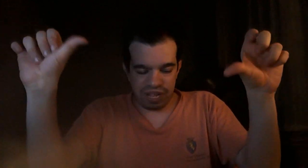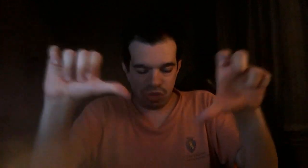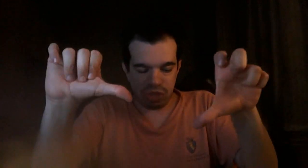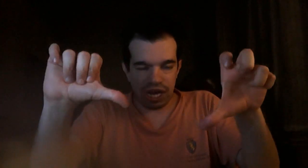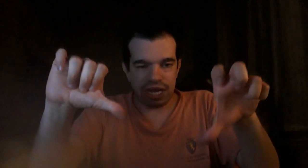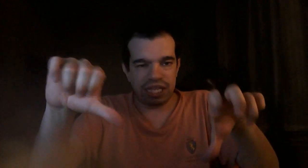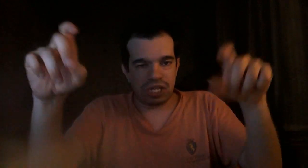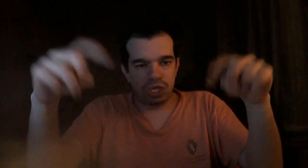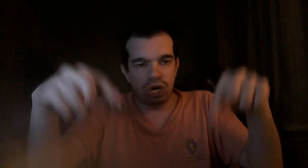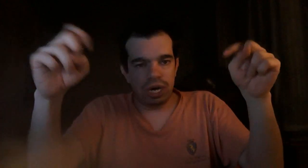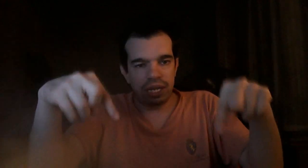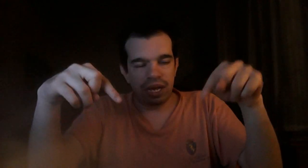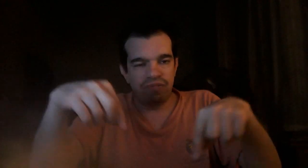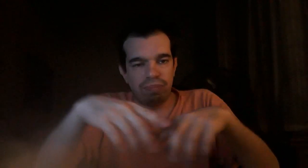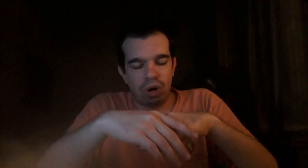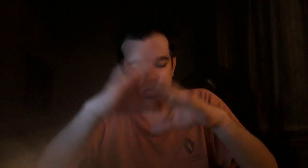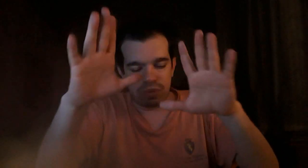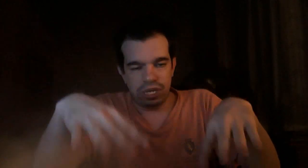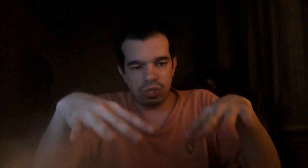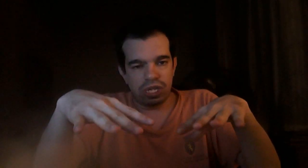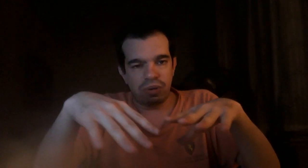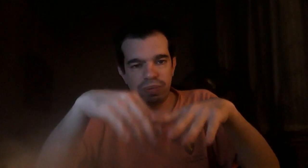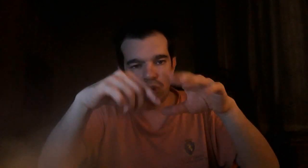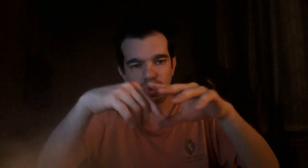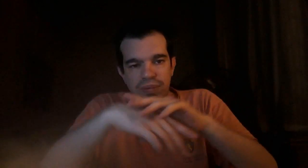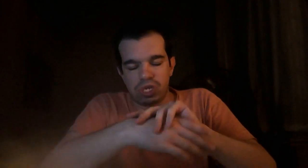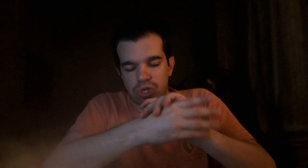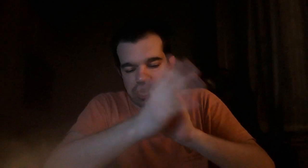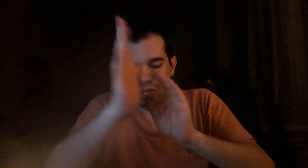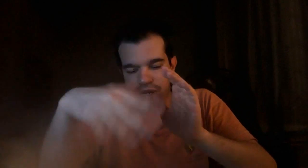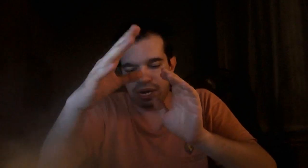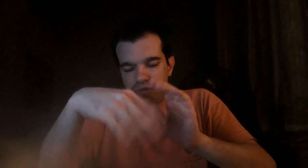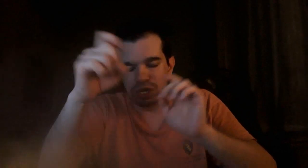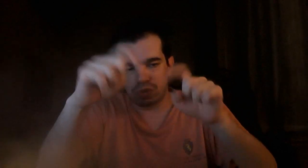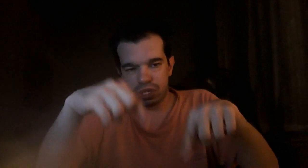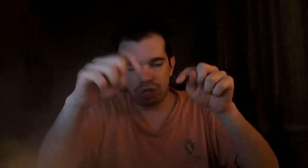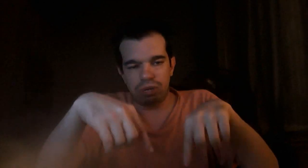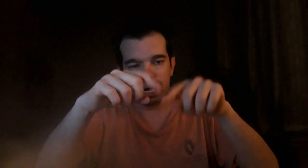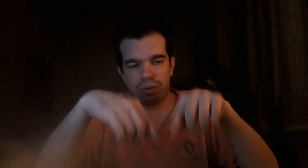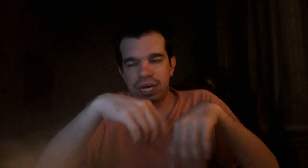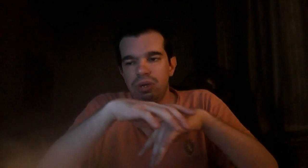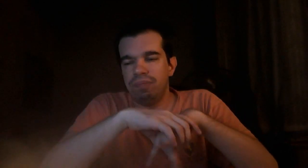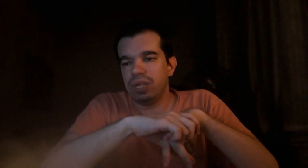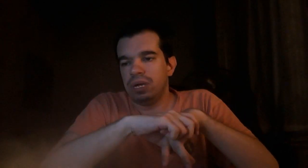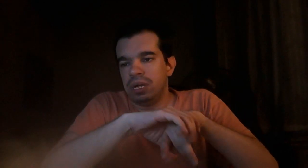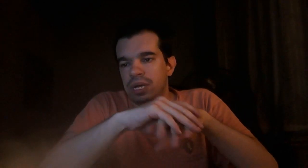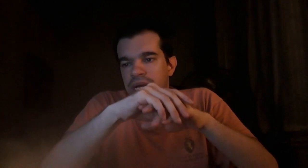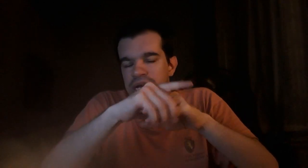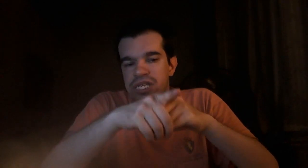trovate tutti i link in descrizione nell'info box, quindi seguitemi su tutti i miei social che trovate nell'info box qua sotto, mi raccomando.